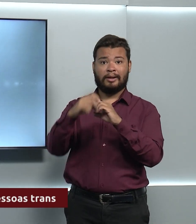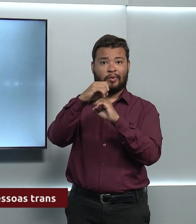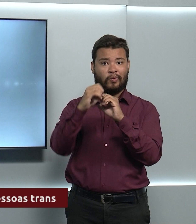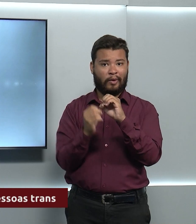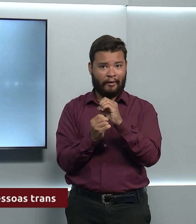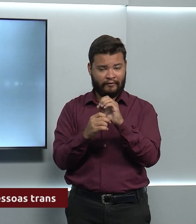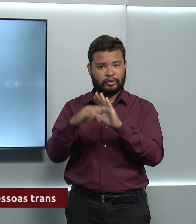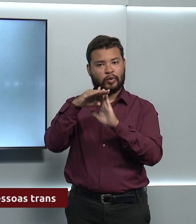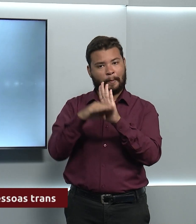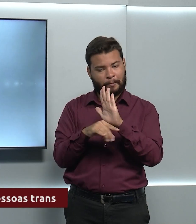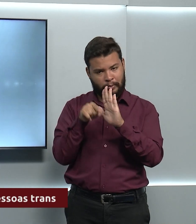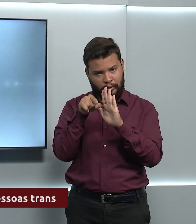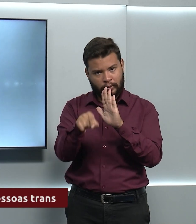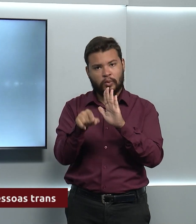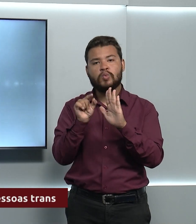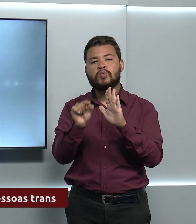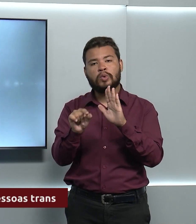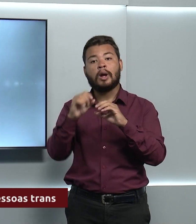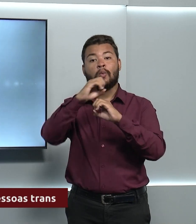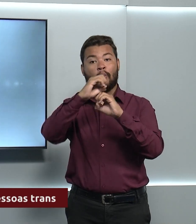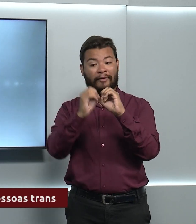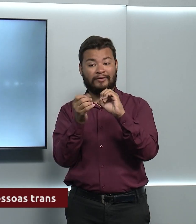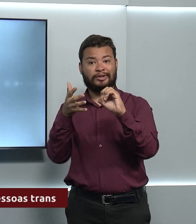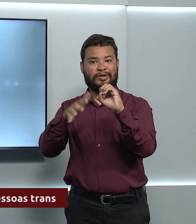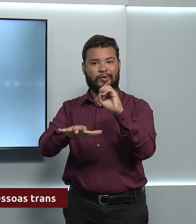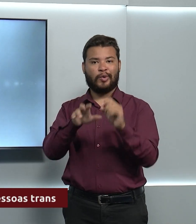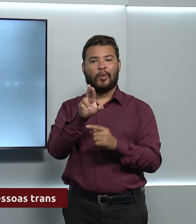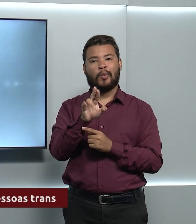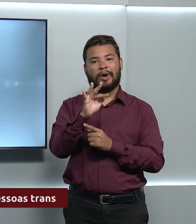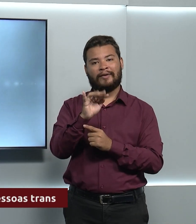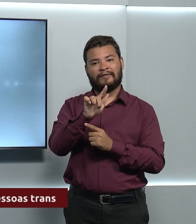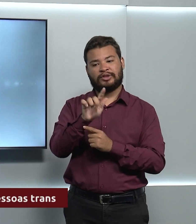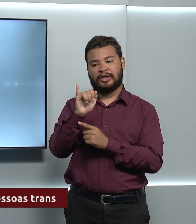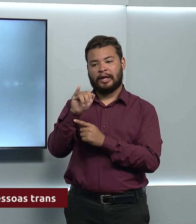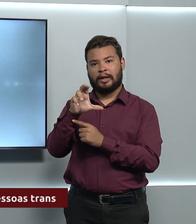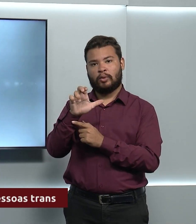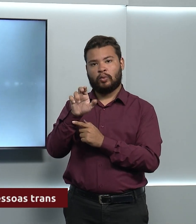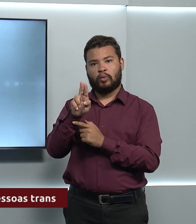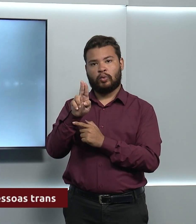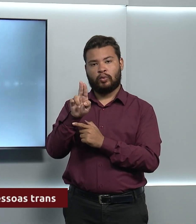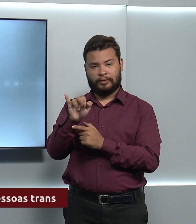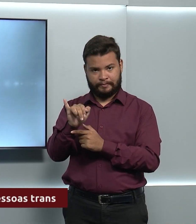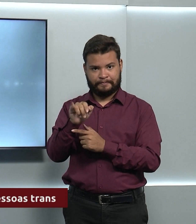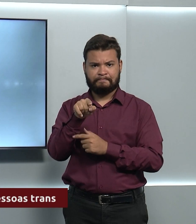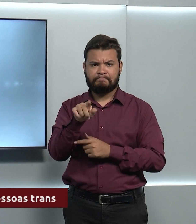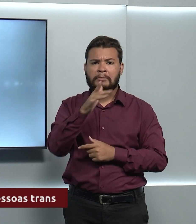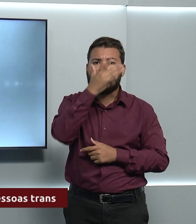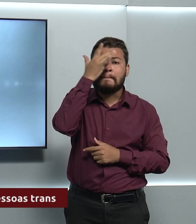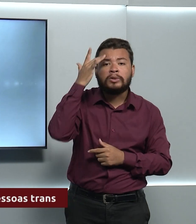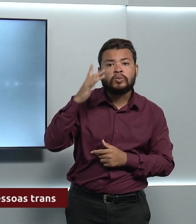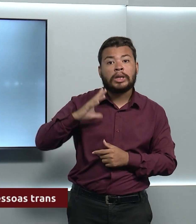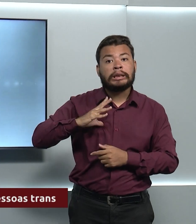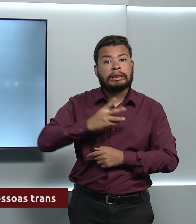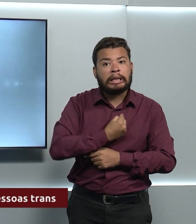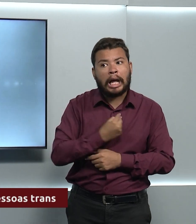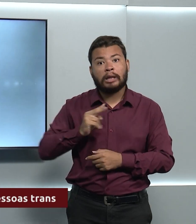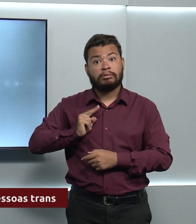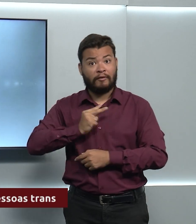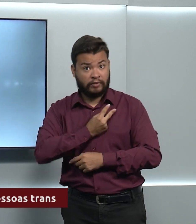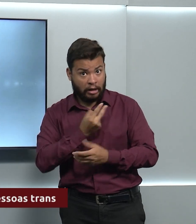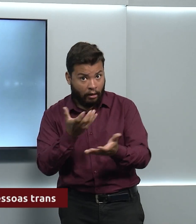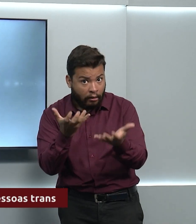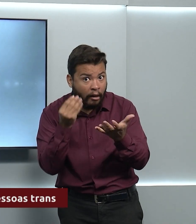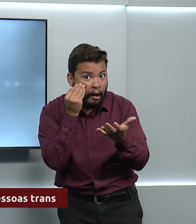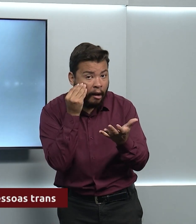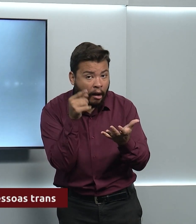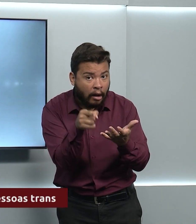universidade, que é o UFG Inclui. Para as pessoas trans, travesti que querem se candidatar, elas deverão fazer